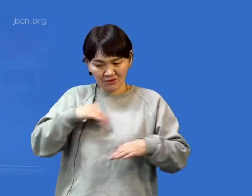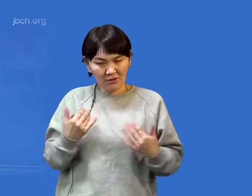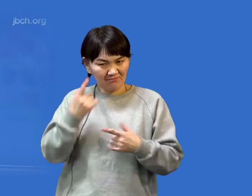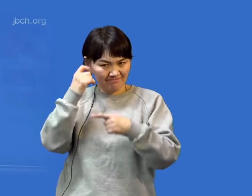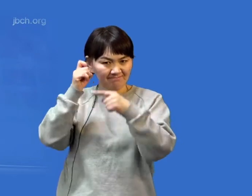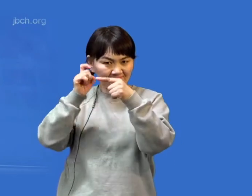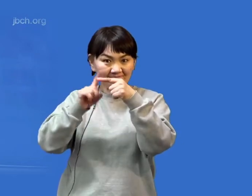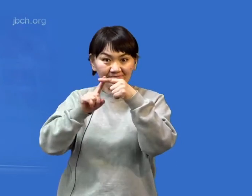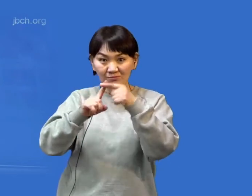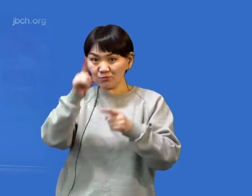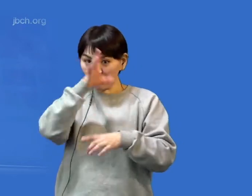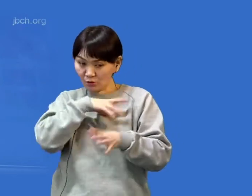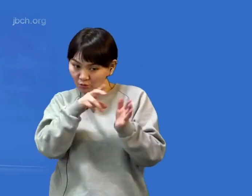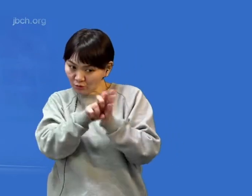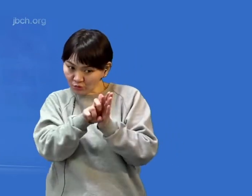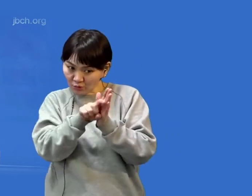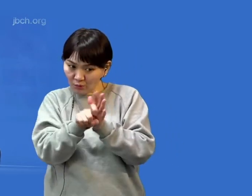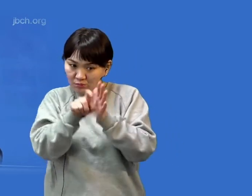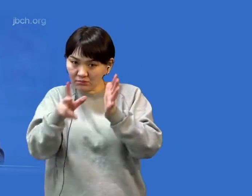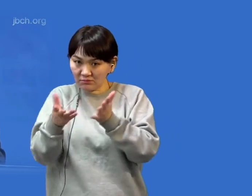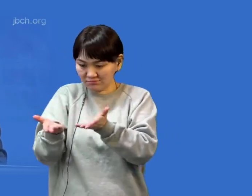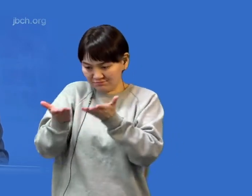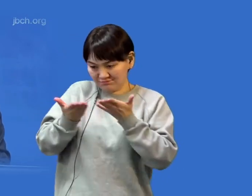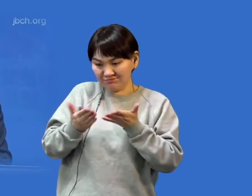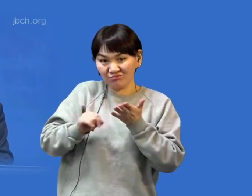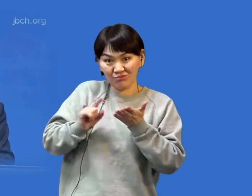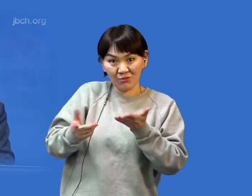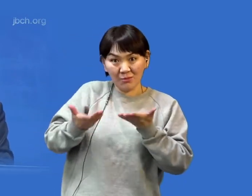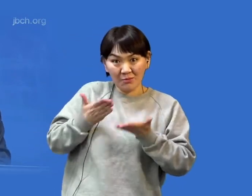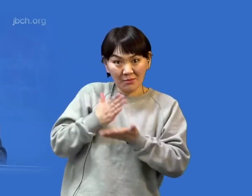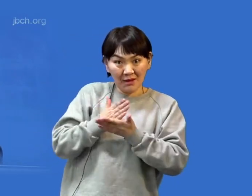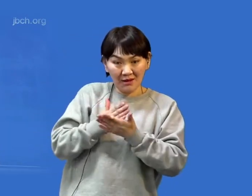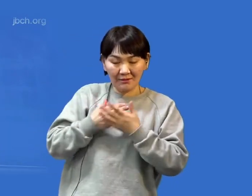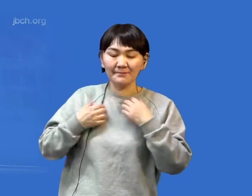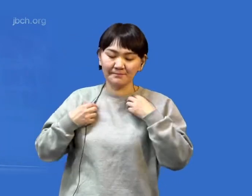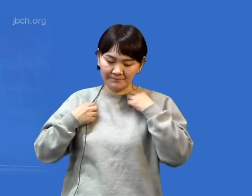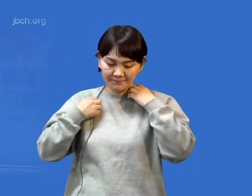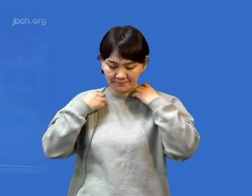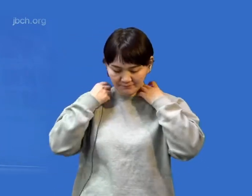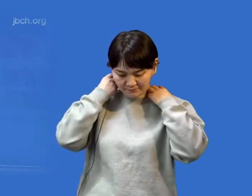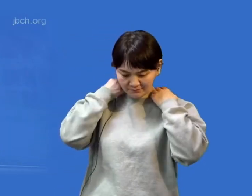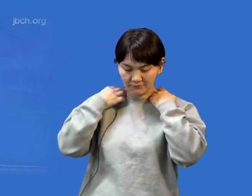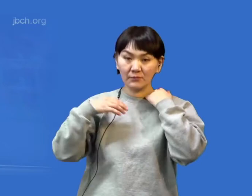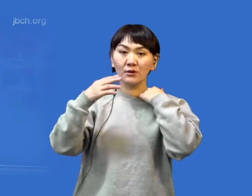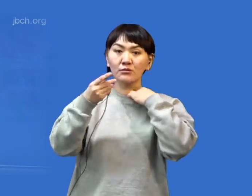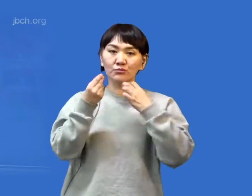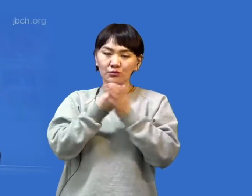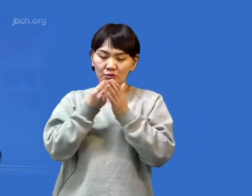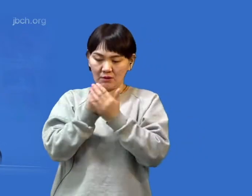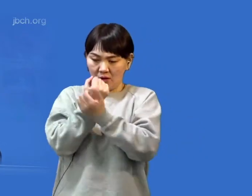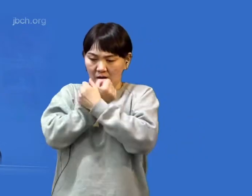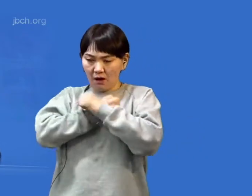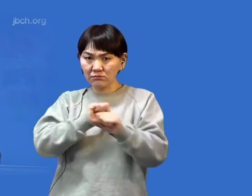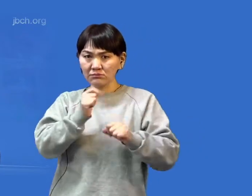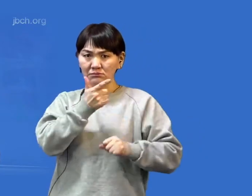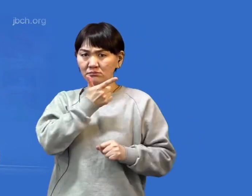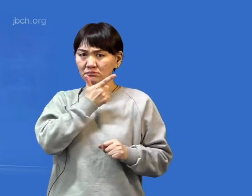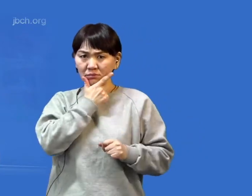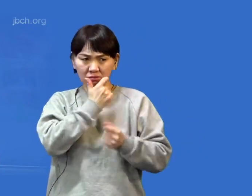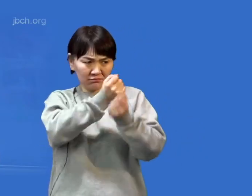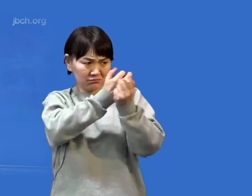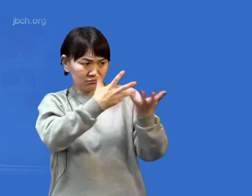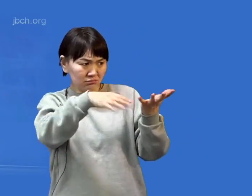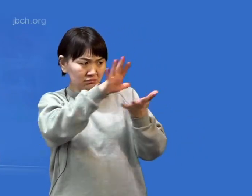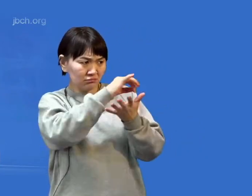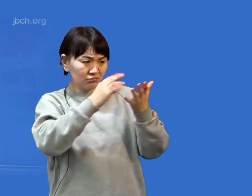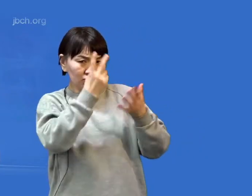бүхэнд цаг хугацааг зөвшөөрөн өгсөн. За бас нэг зүйл нь хараахан аврагдж чадаагүй байгаа тэдгээр өрөвдөлтөө